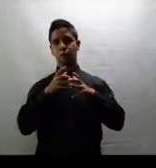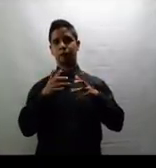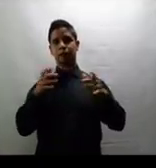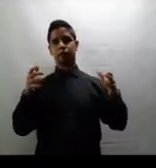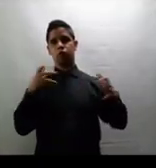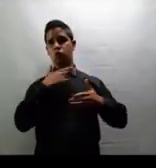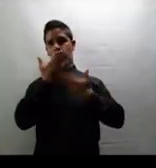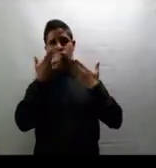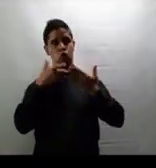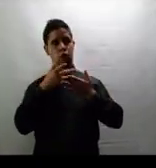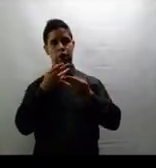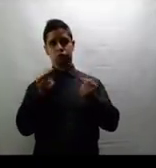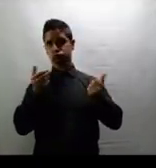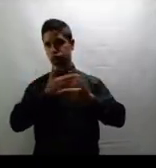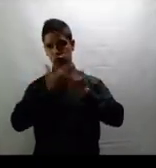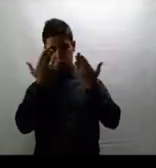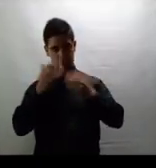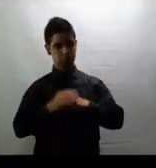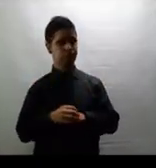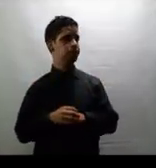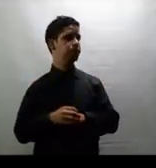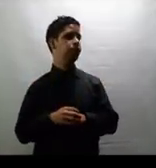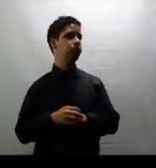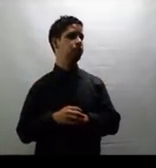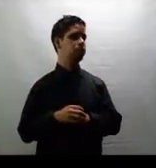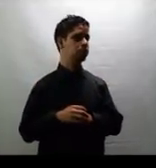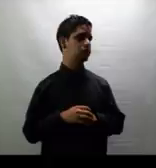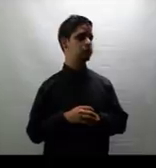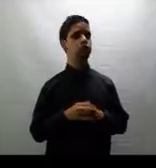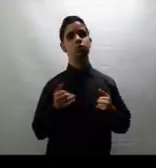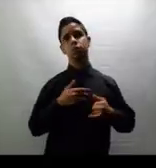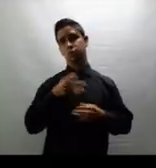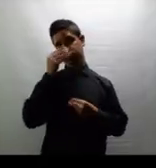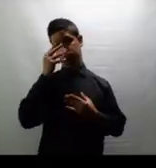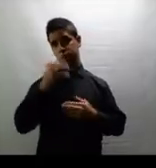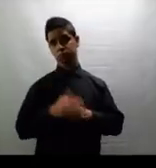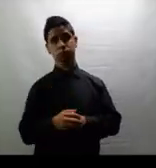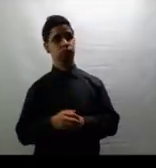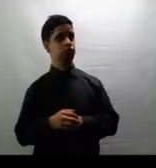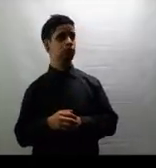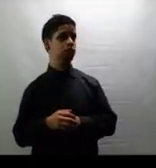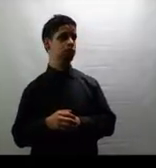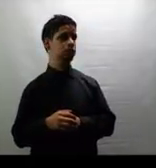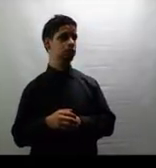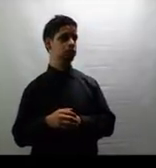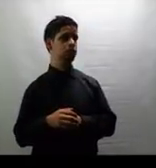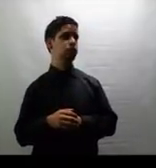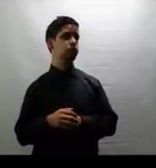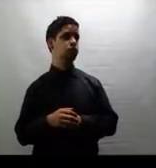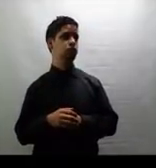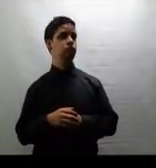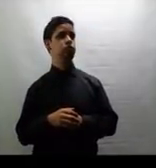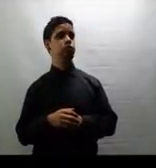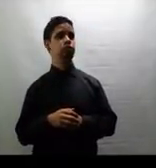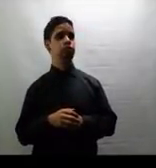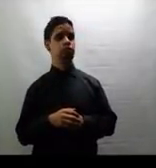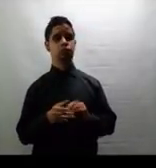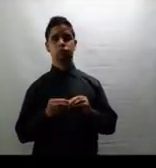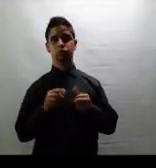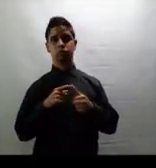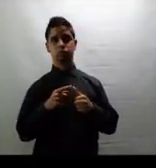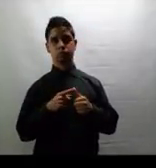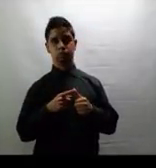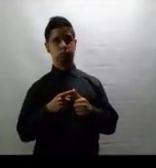conclusión ahora te voy a decir vamos a hacer 559 la primera